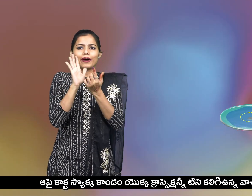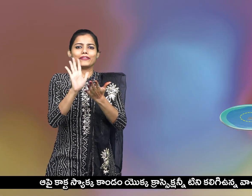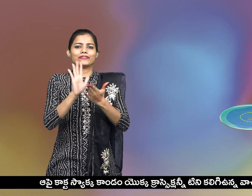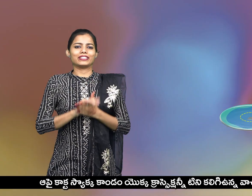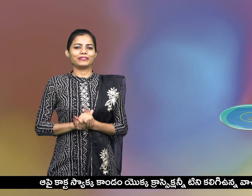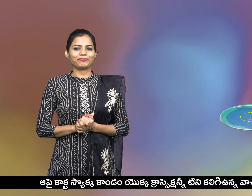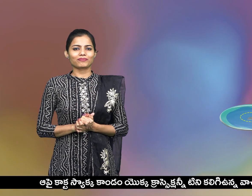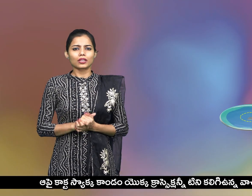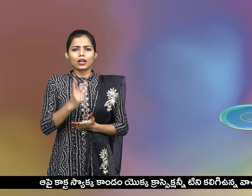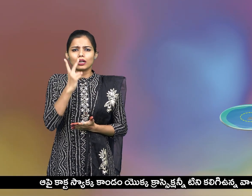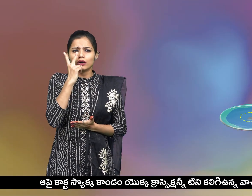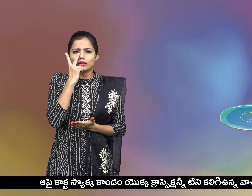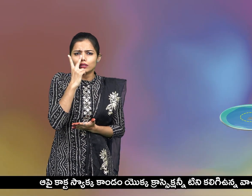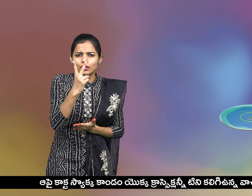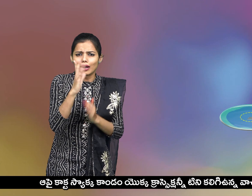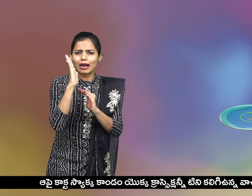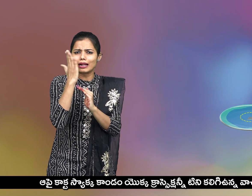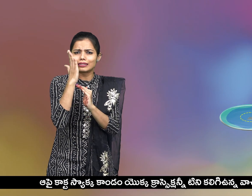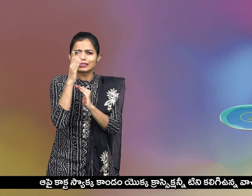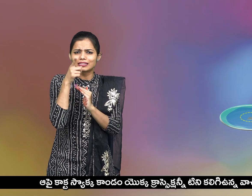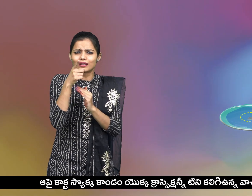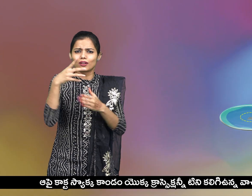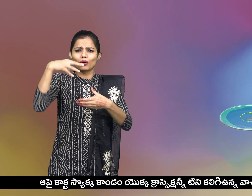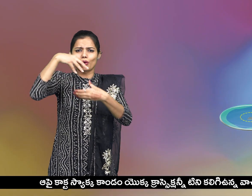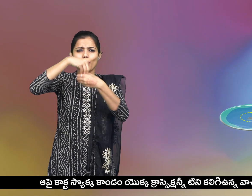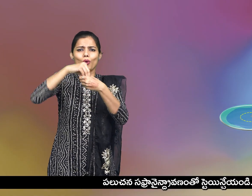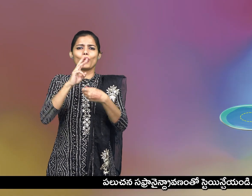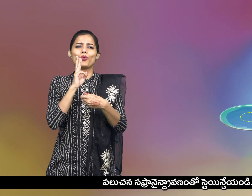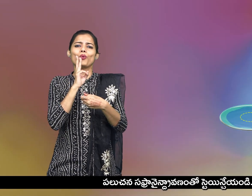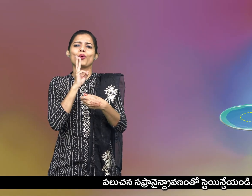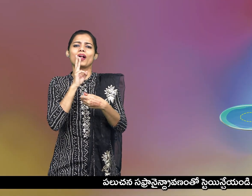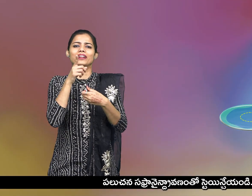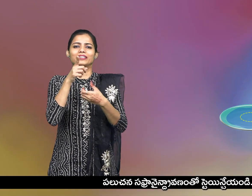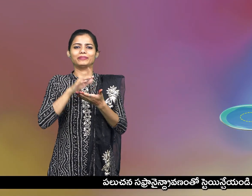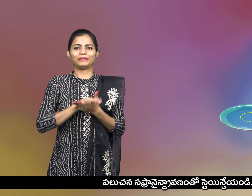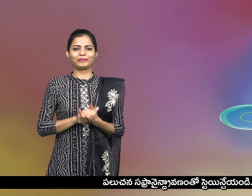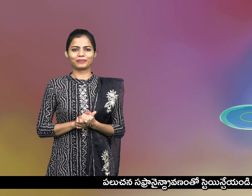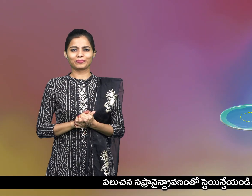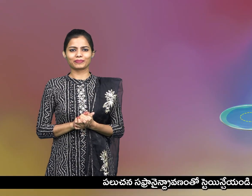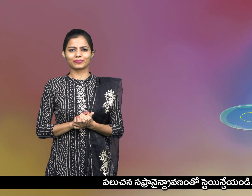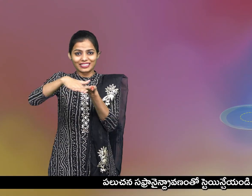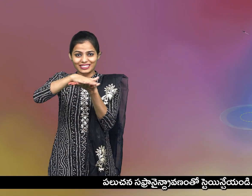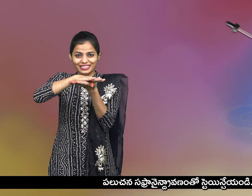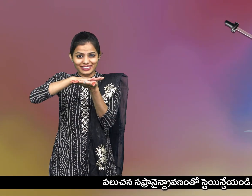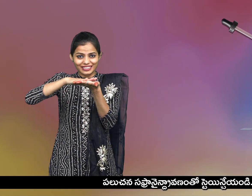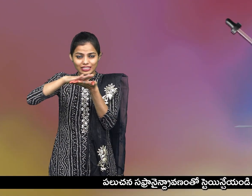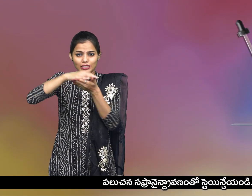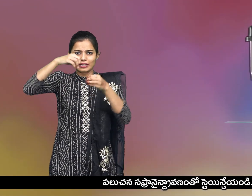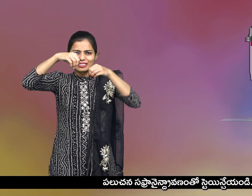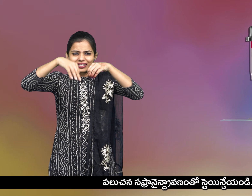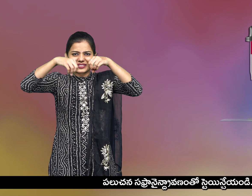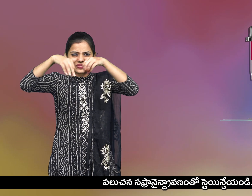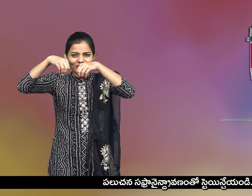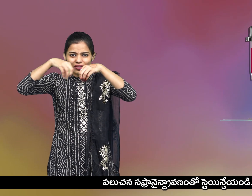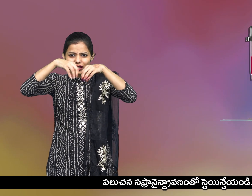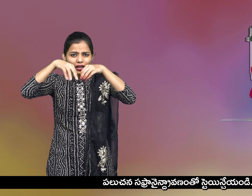సెక్షన్ నీటిని కలిగి ఉన్న వాచ్ గ్లాస్లో వేయండి. పలుచన సఫ్రానైన్ ద్రావణంతో స్ట్రెయిన్ చేయండి.